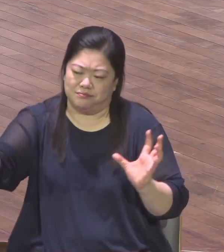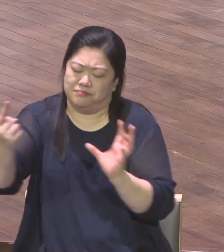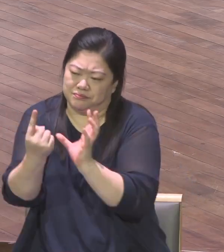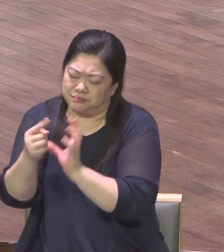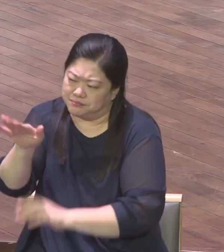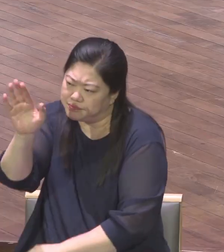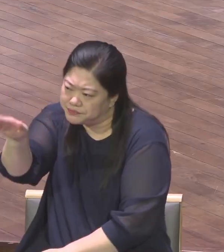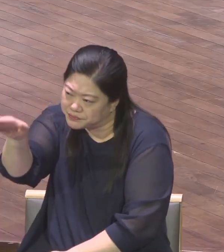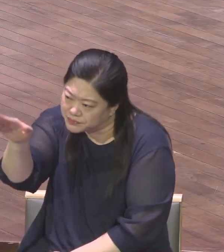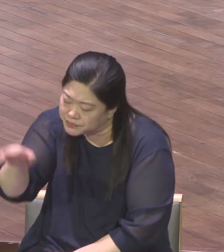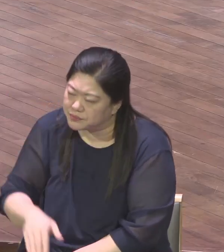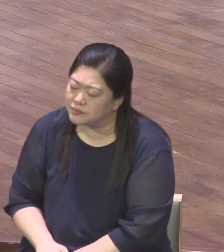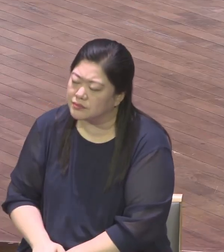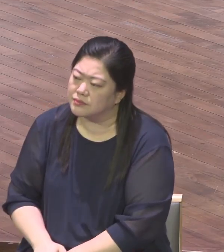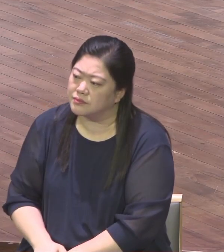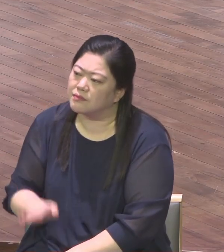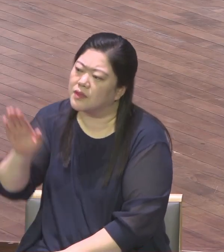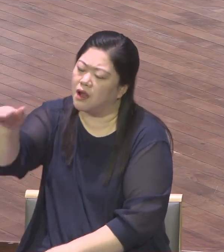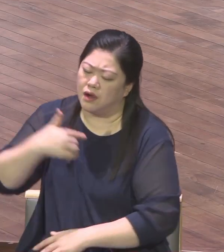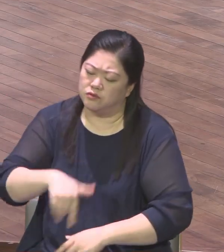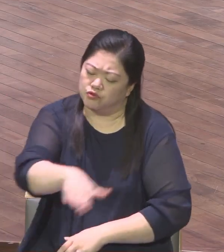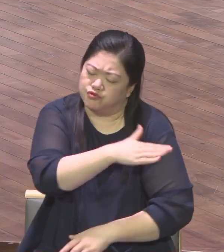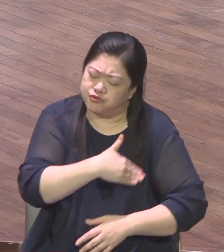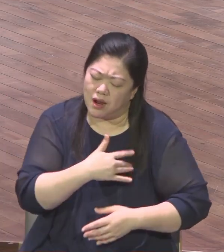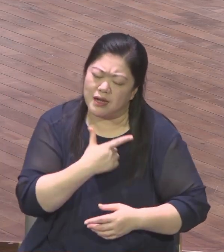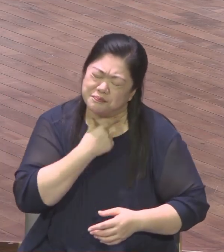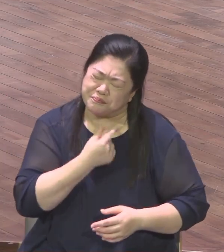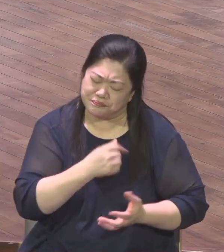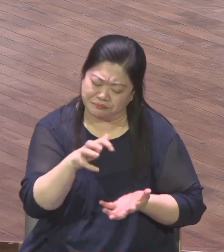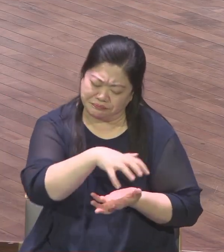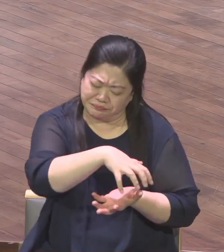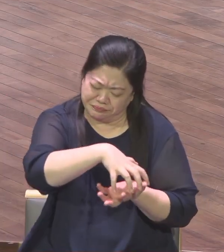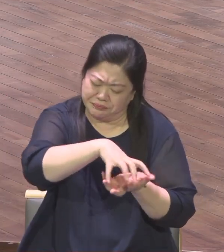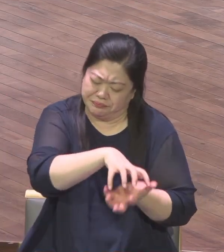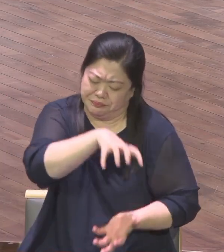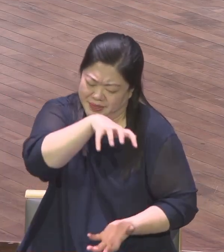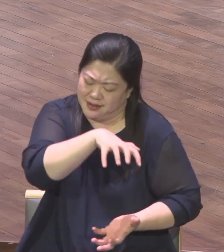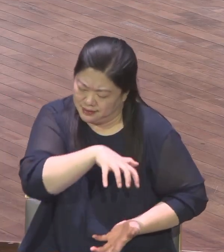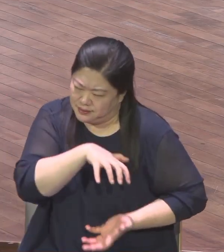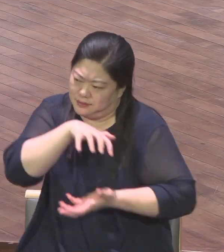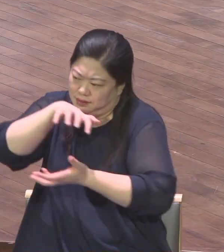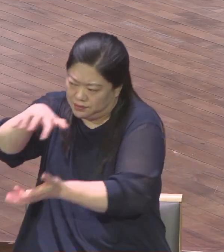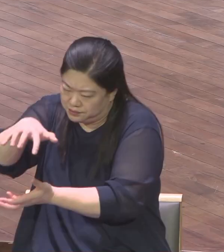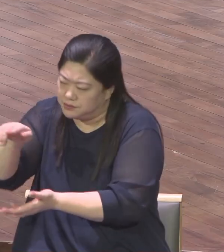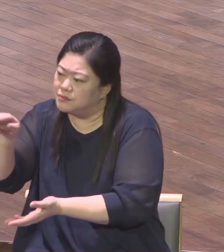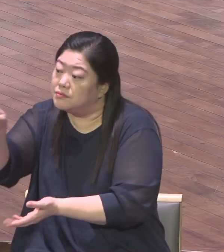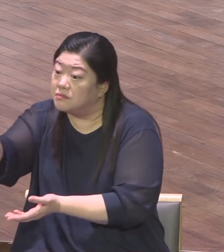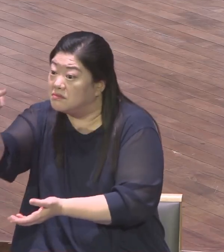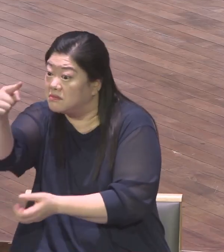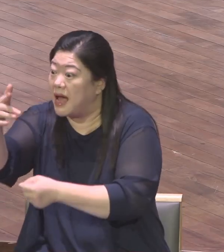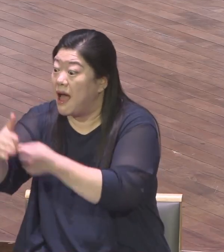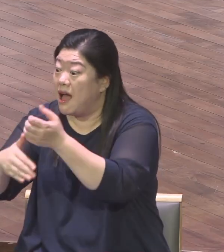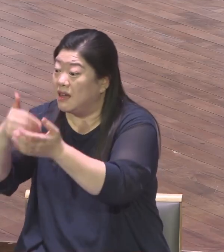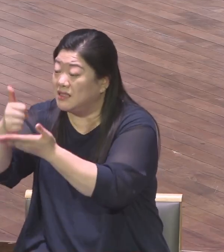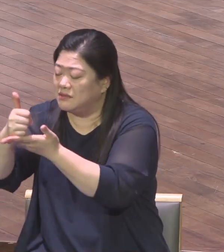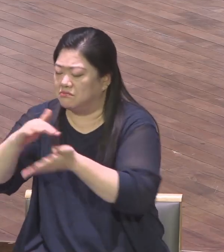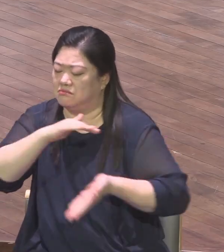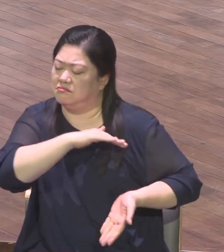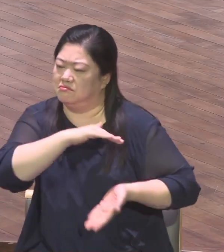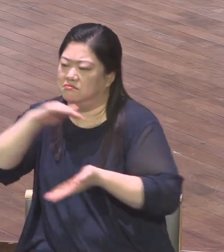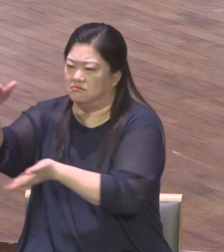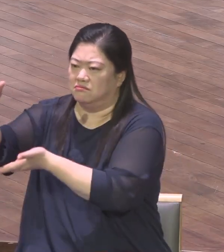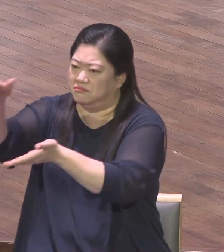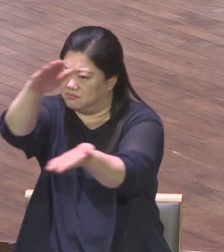이르되 당신은 우리의 탄원을 듣고 이 남아있는 모든 자들을 위하여 당신의 하나님 여호와께 기도해